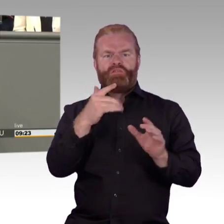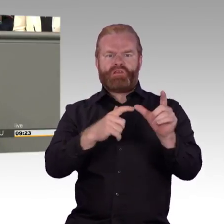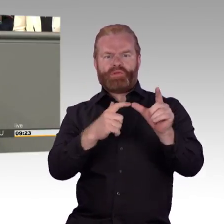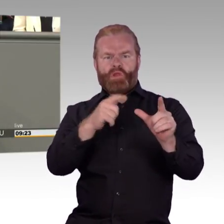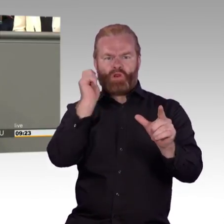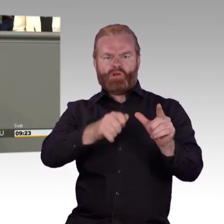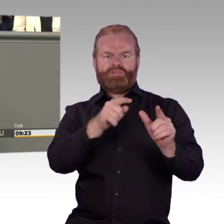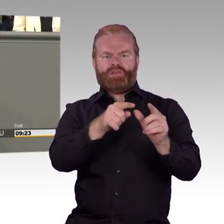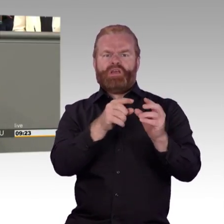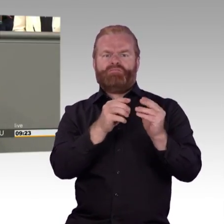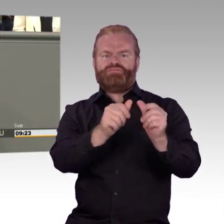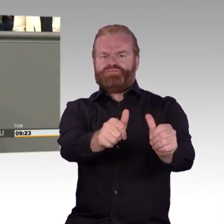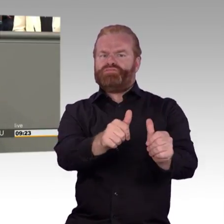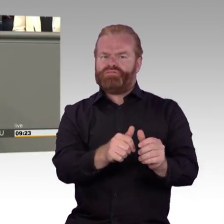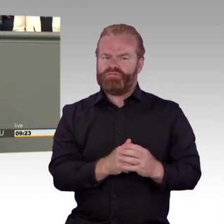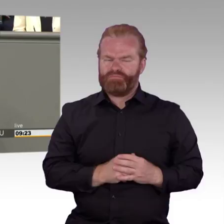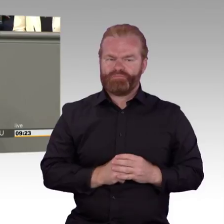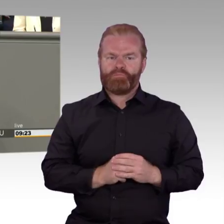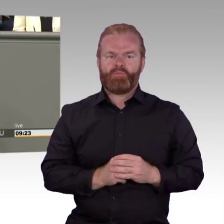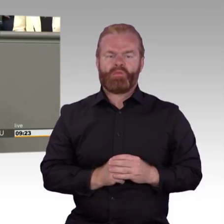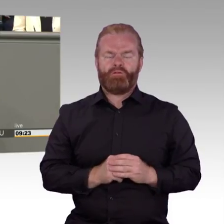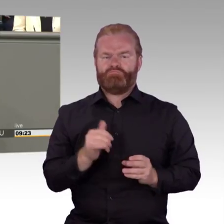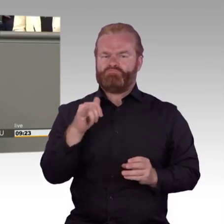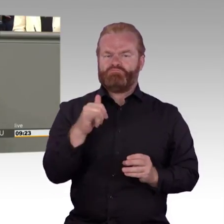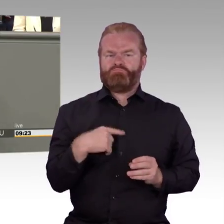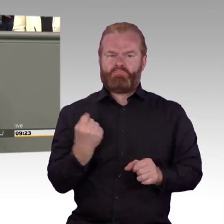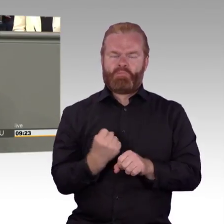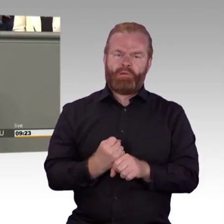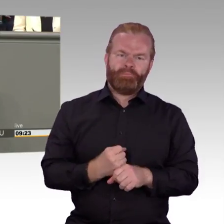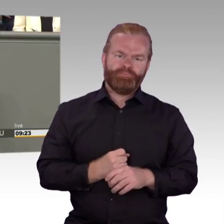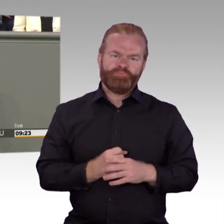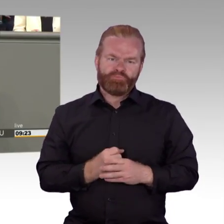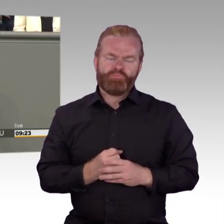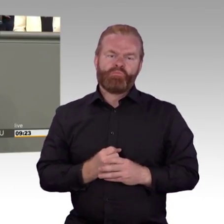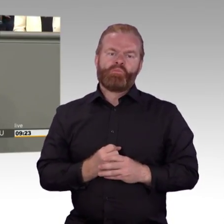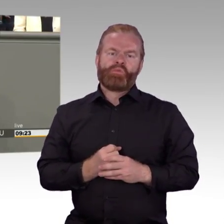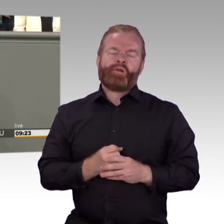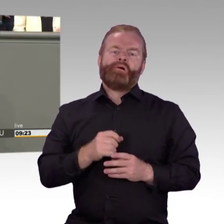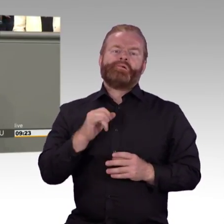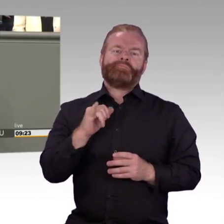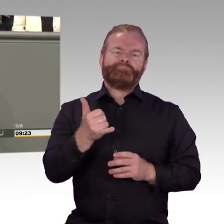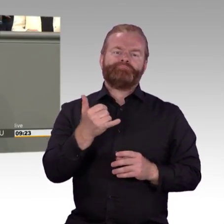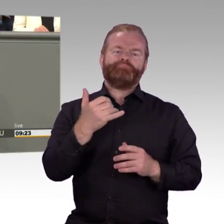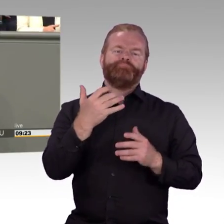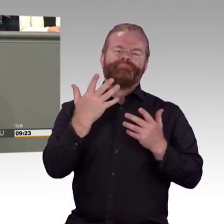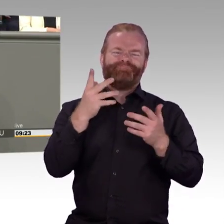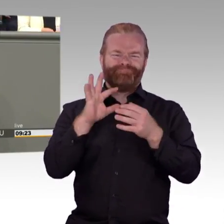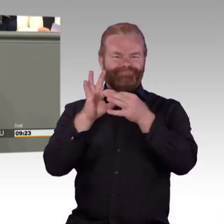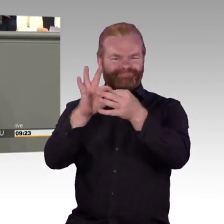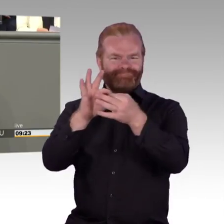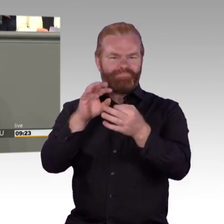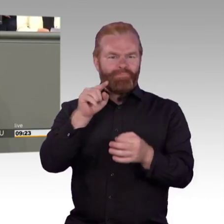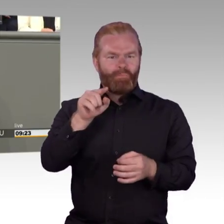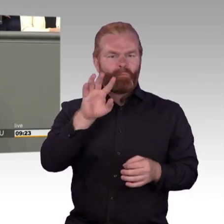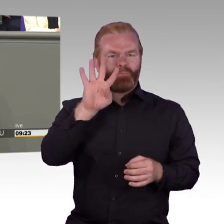Zur Musterfeststellungstage, die wir heute beschließen. Ja, es sind diese Fragen. Welche Ansprüche haben Käufer von Autos